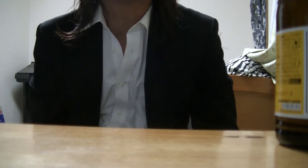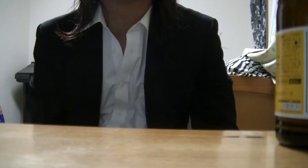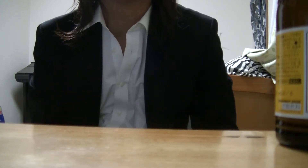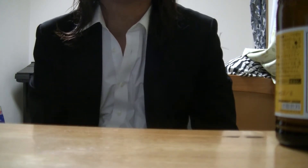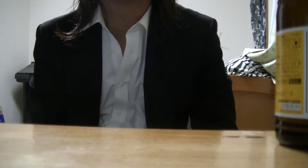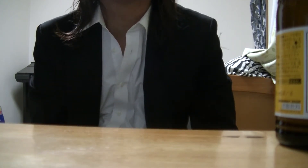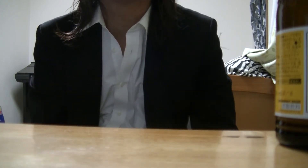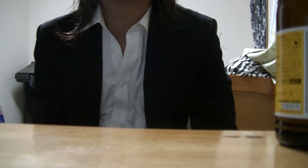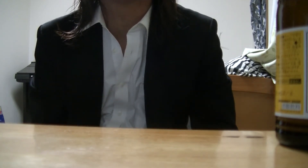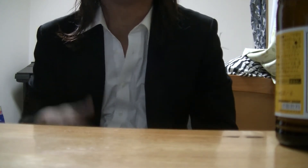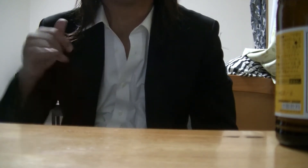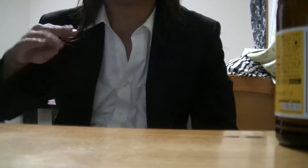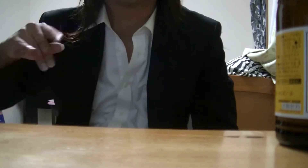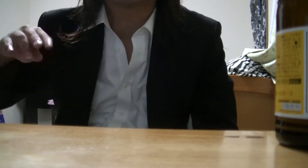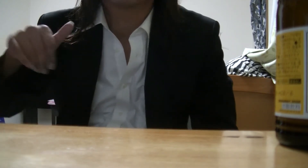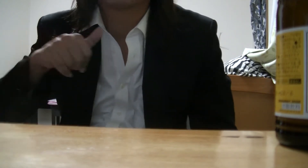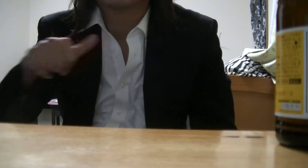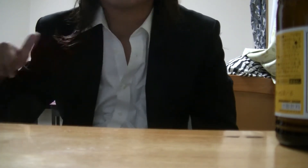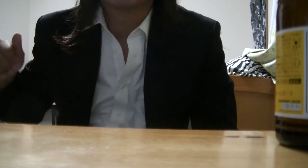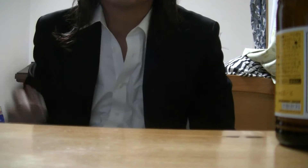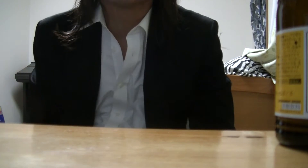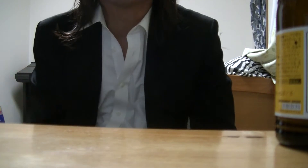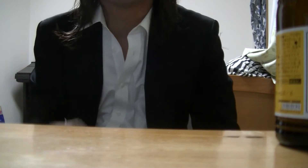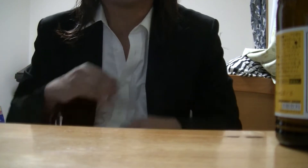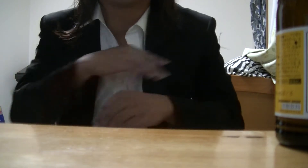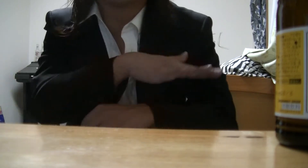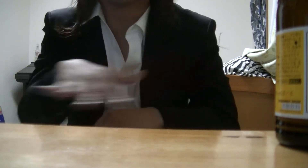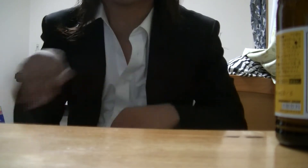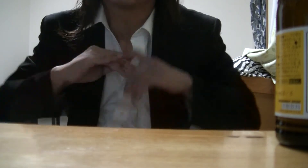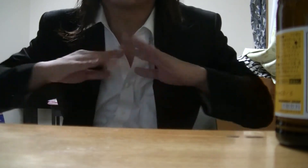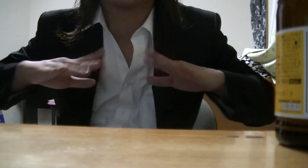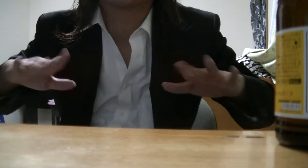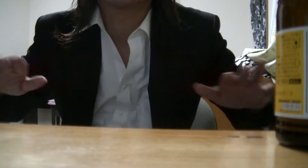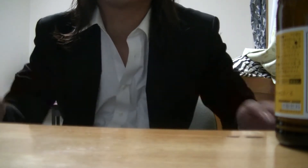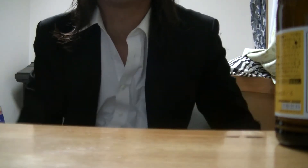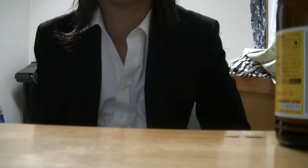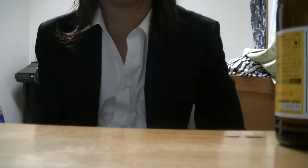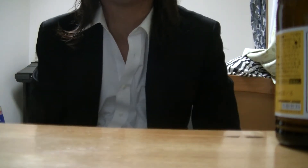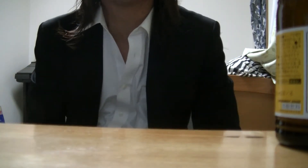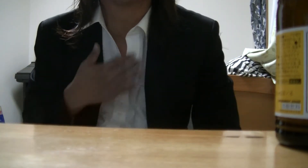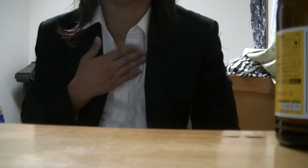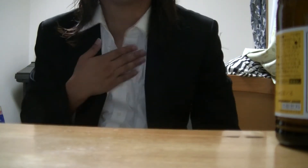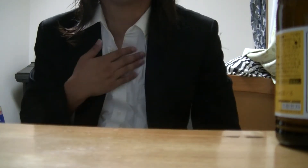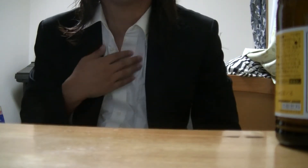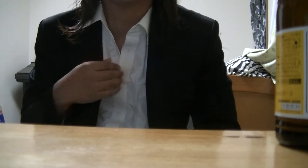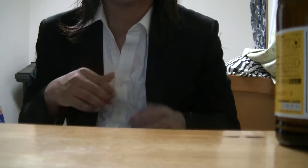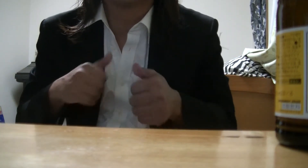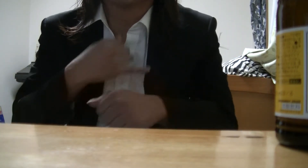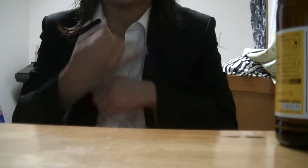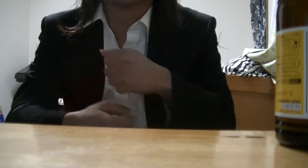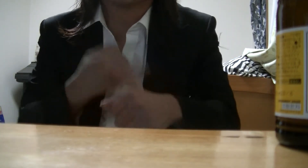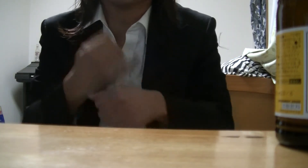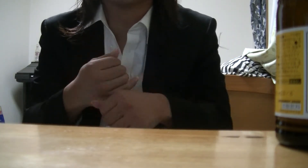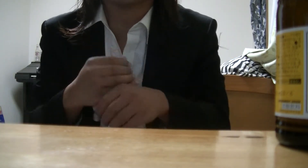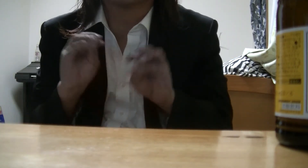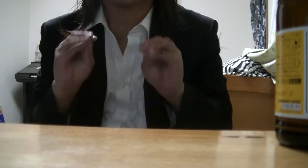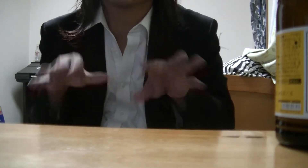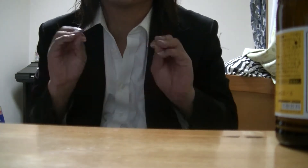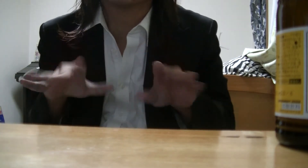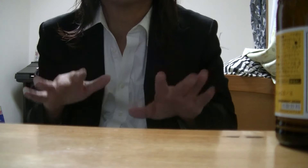アフィリエーターっていう方がかなり大量の情報を流しています。アフィリエーターっていうのは自分のブログに PV、 つまり見てくれてる人が増えると